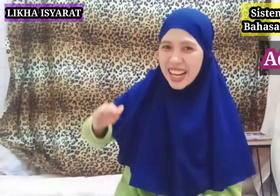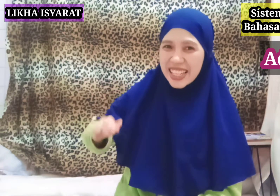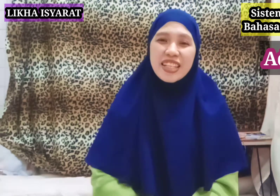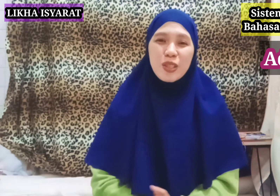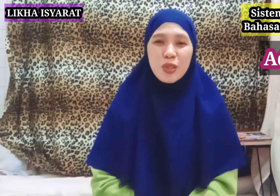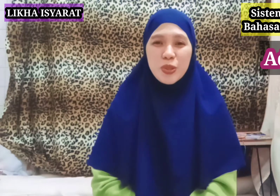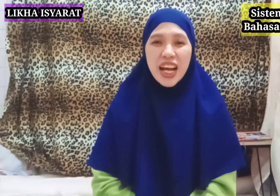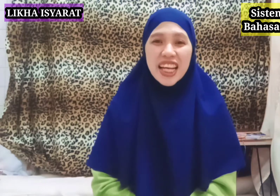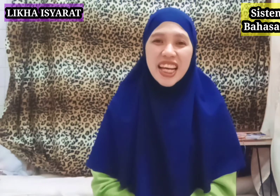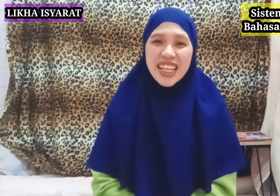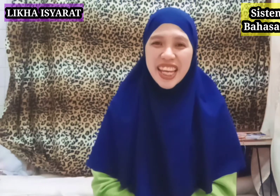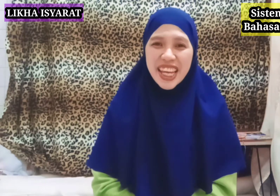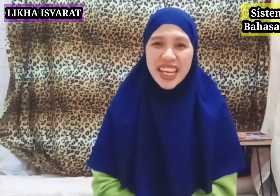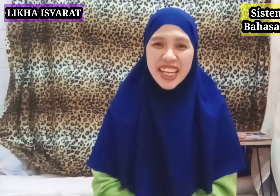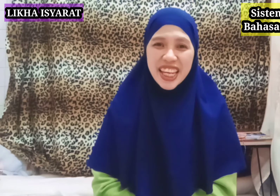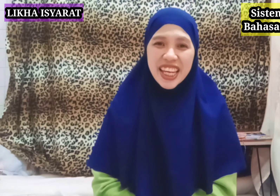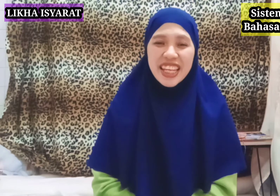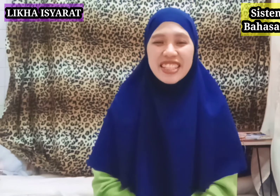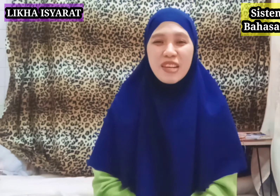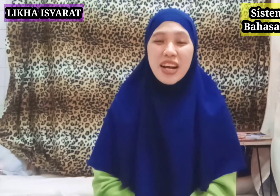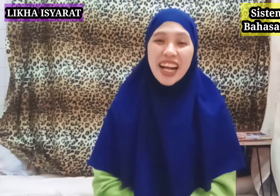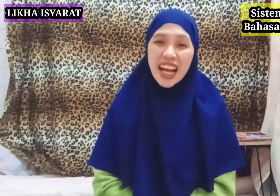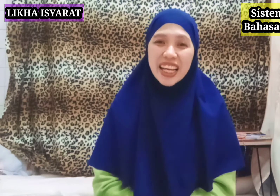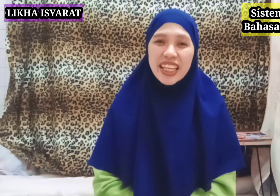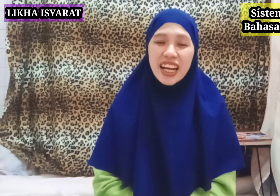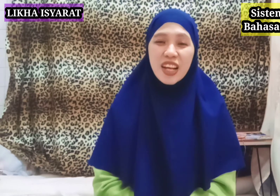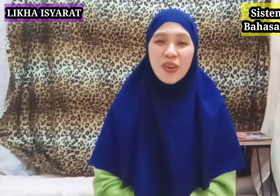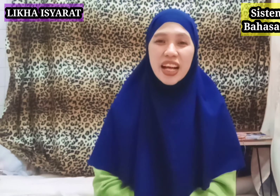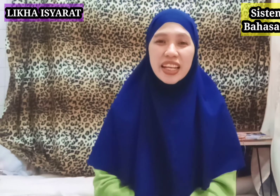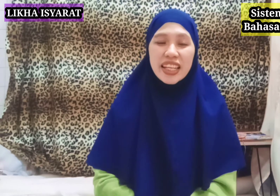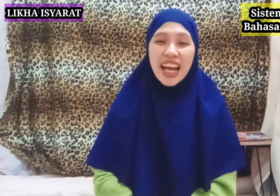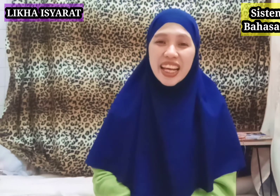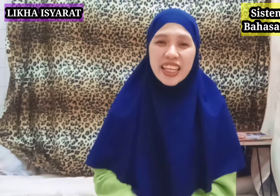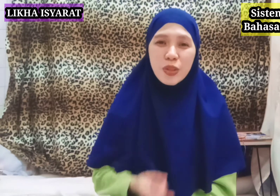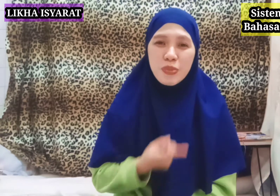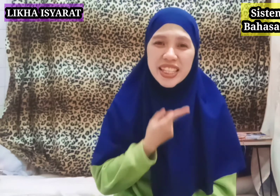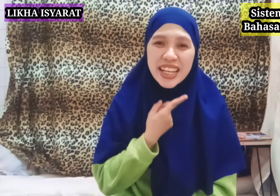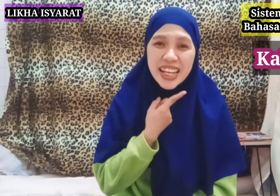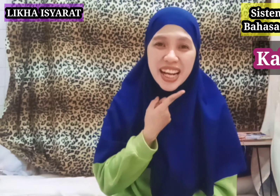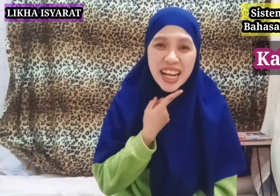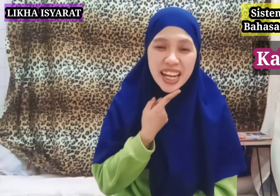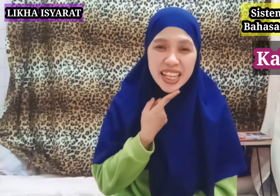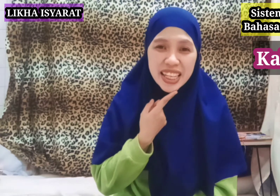Adik. Terus juga ada nenek sama kakek ya. Kalau kakek, kakek itu begini ya, kakek.